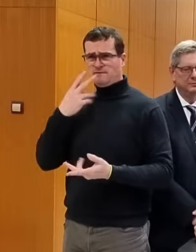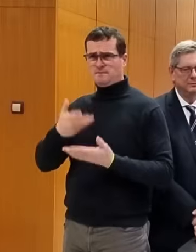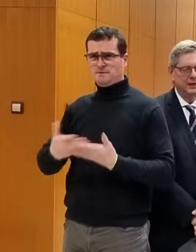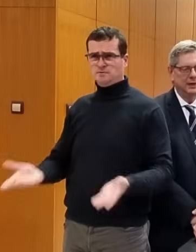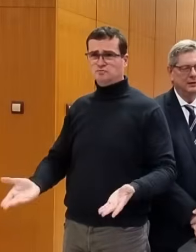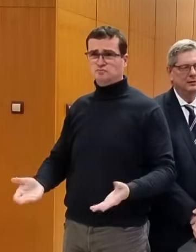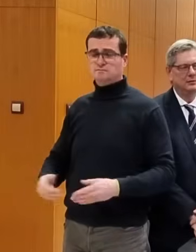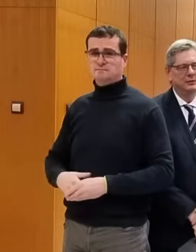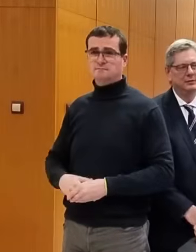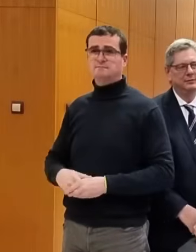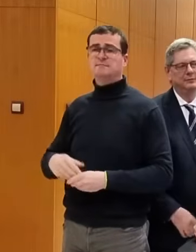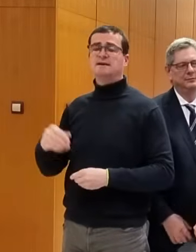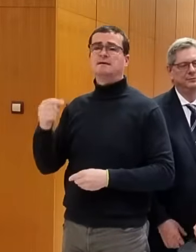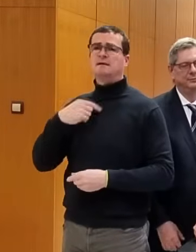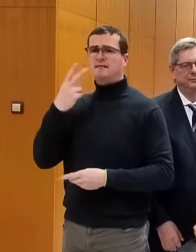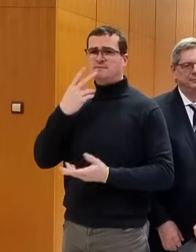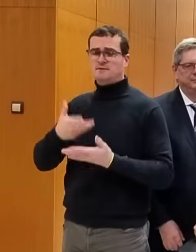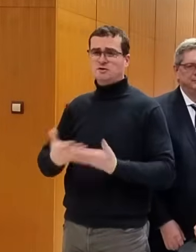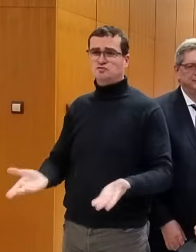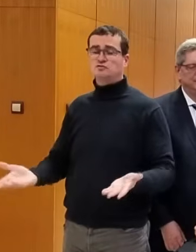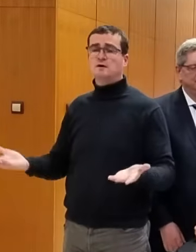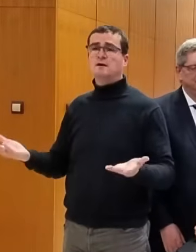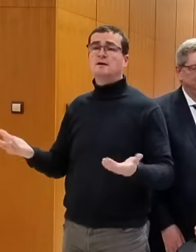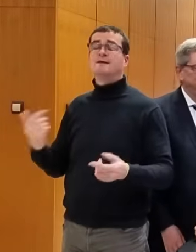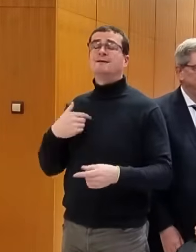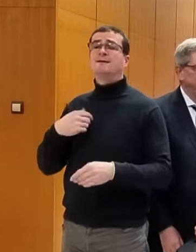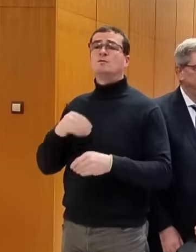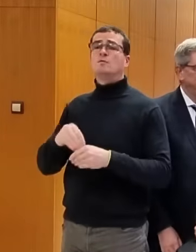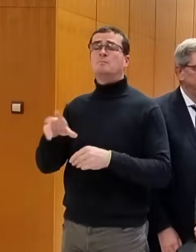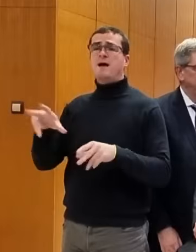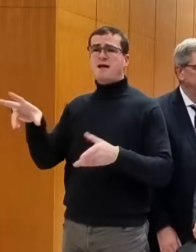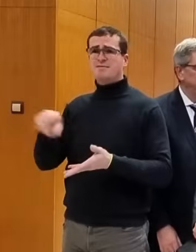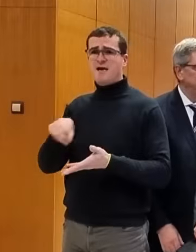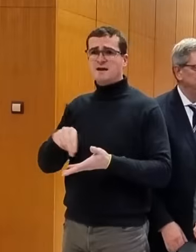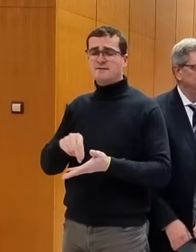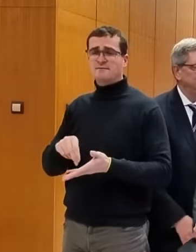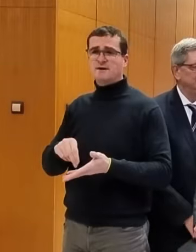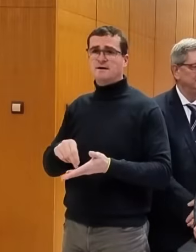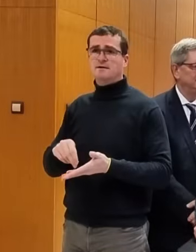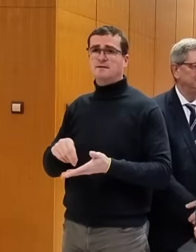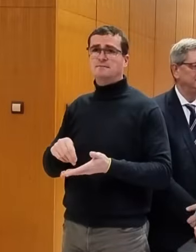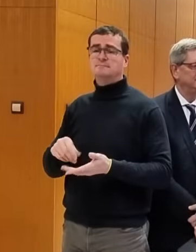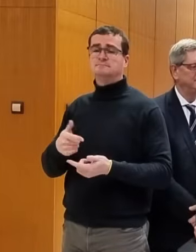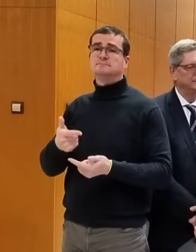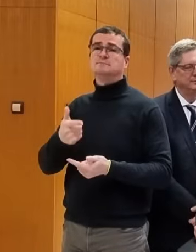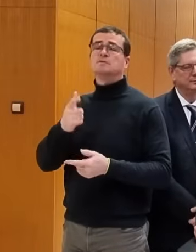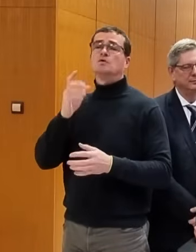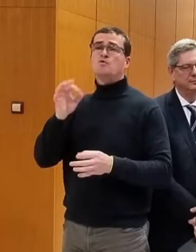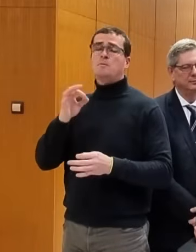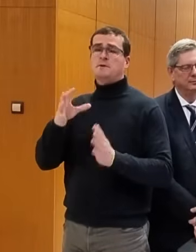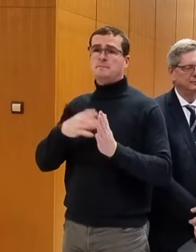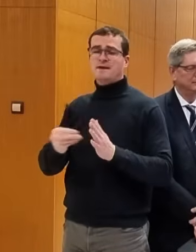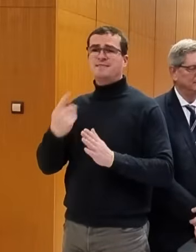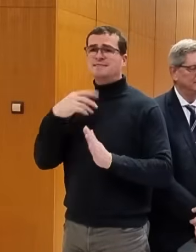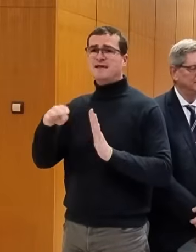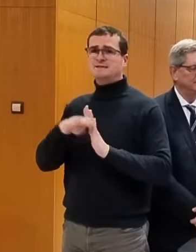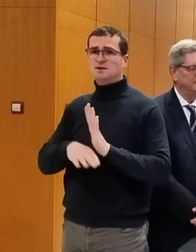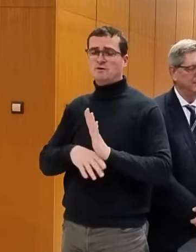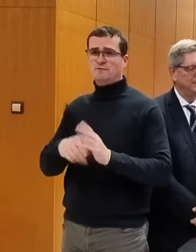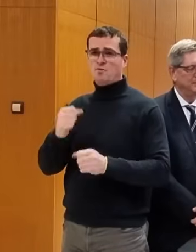nič. Ja na tom nevidím nič. Ale ak tu máte nahrávku... Dobrý príklad nezákonného konania, tak. Pán redaktor. Akože